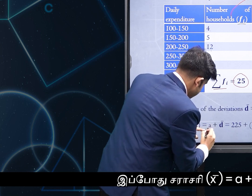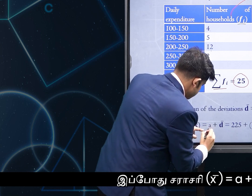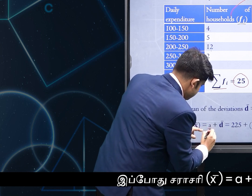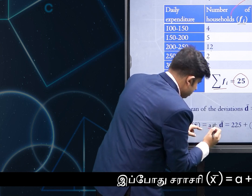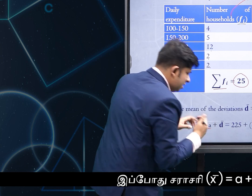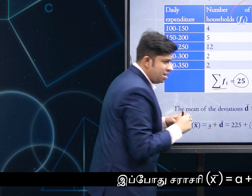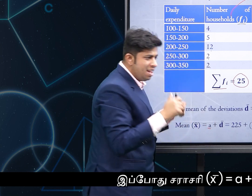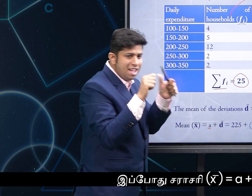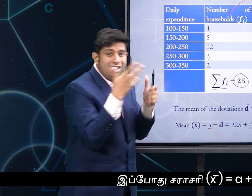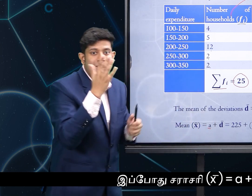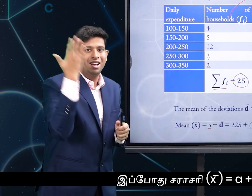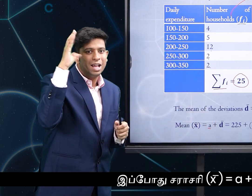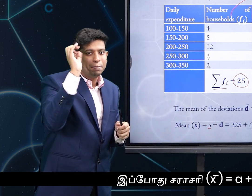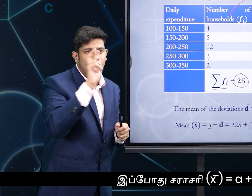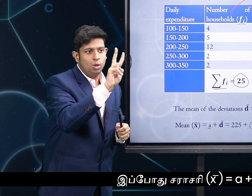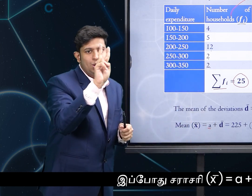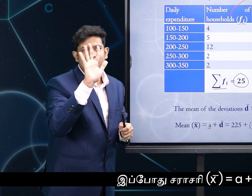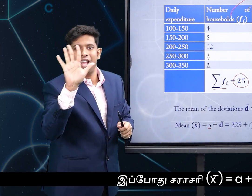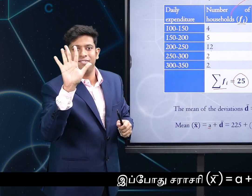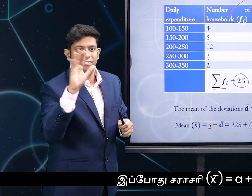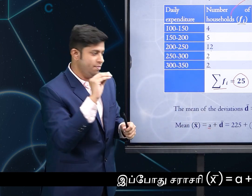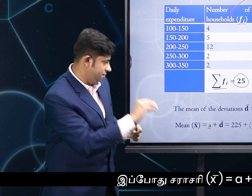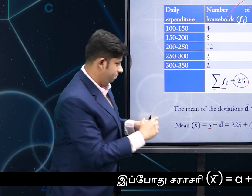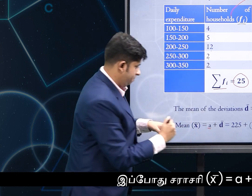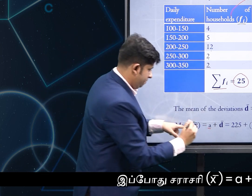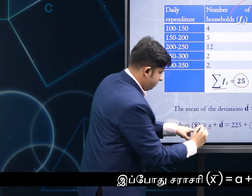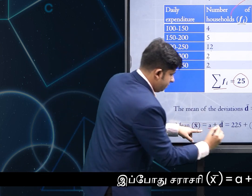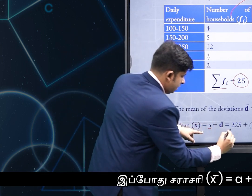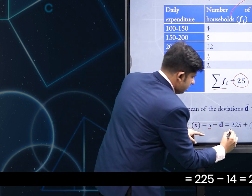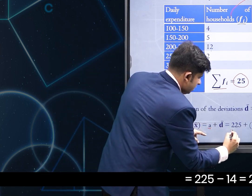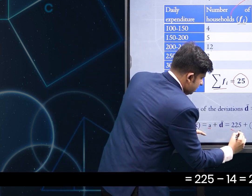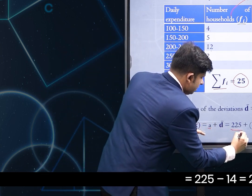225 கூட்டல் அடைப்புக்குறிக்குள் கழித்தல் 14 ஈடு